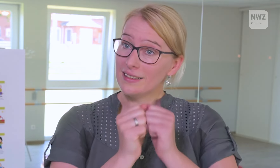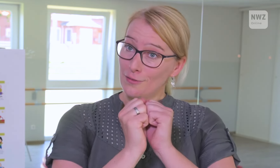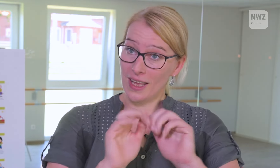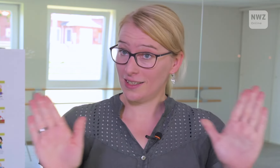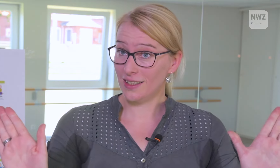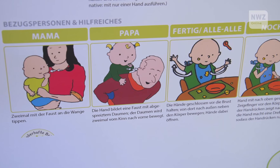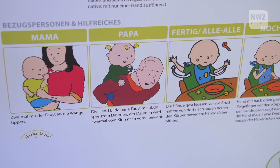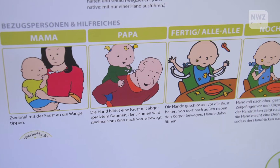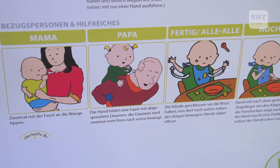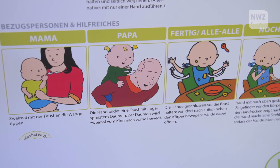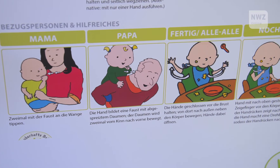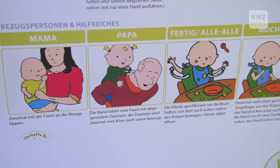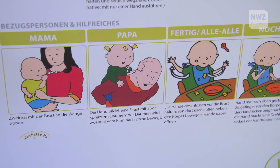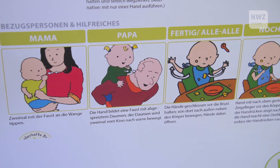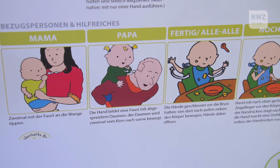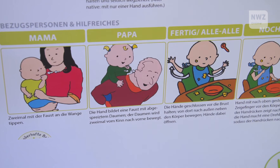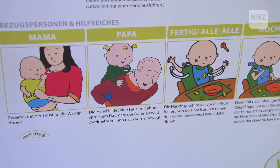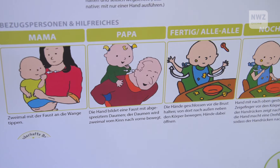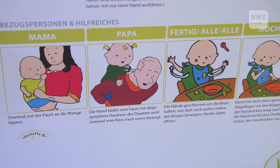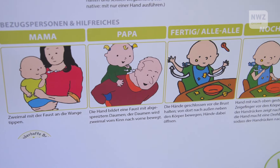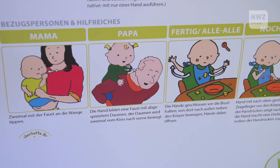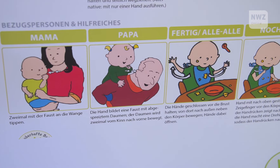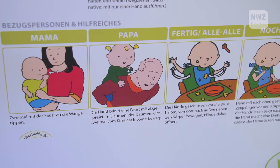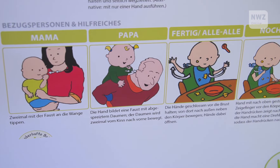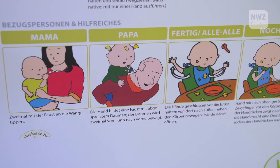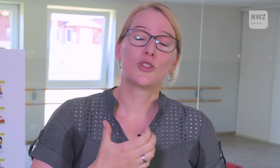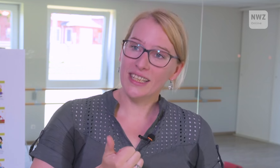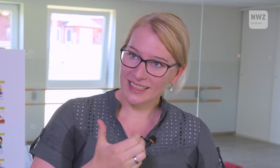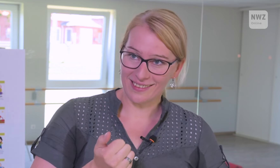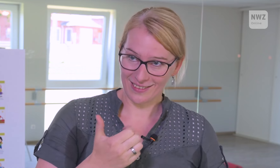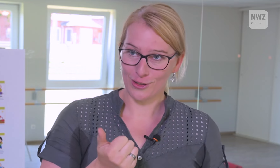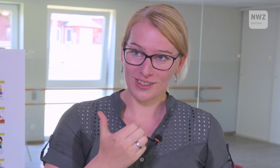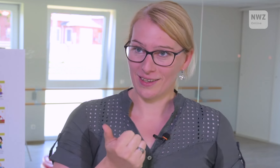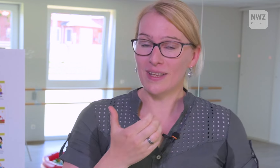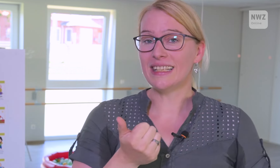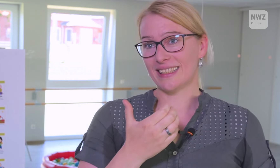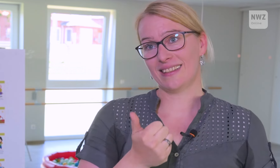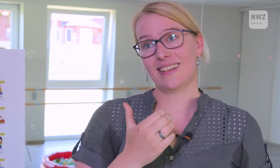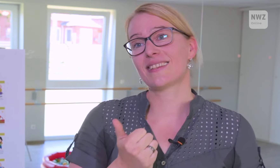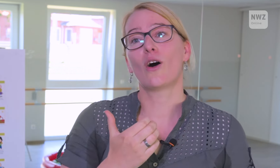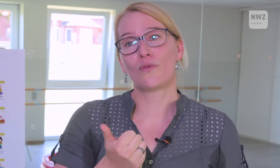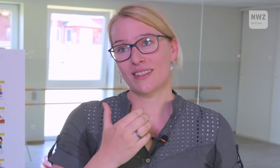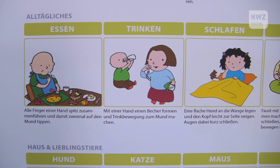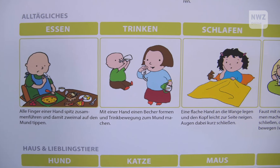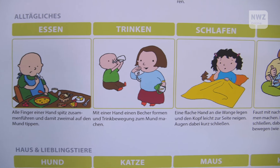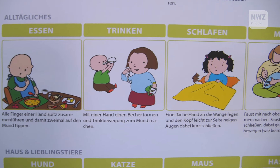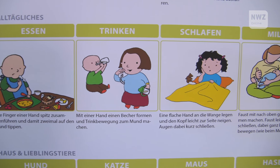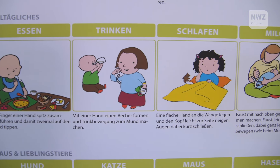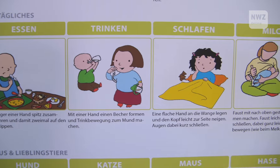Dann fertig. Ich möchte nichts mehr essen, ich möchte nicht mehr spielen, ich bin fertig. Stillen und Milch, das ist auch was ganz Wichtiges für Kinder, weil da